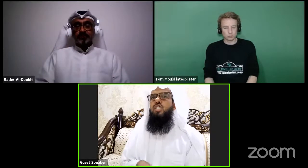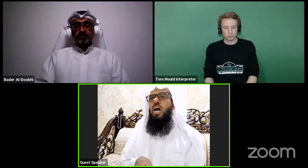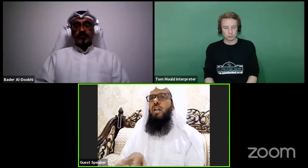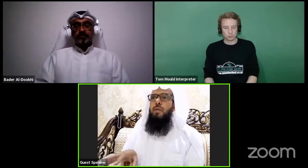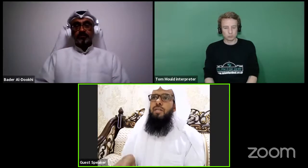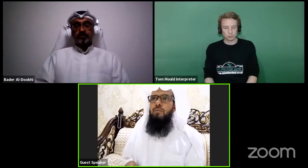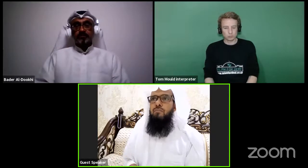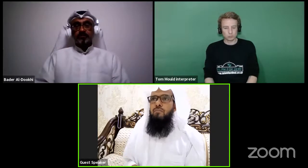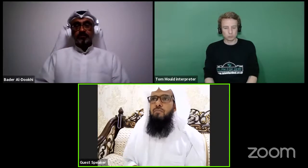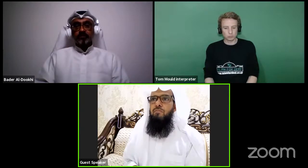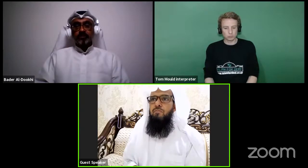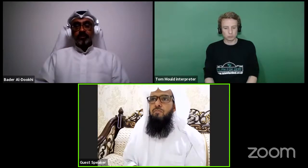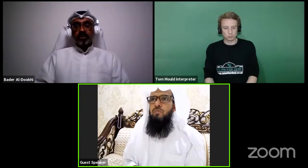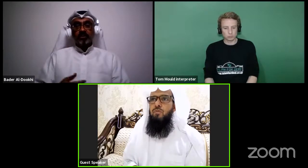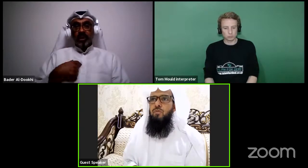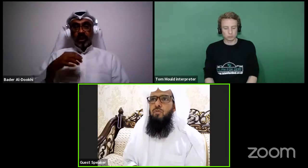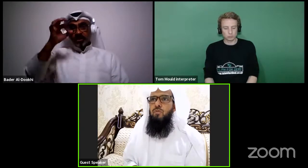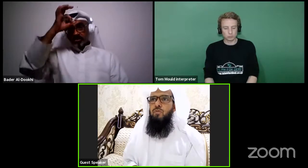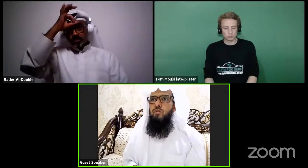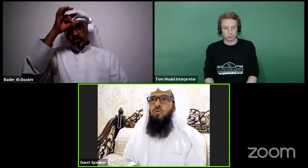يكون فيه رجال أمن